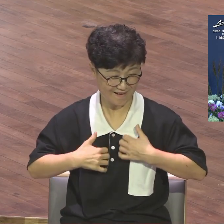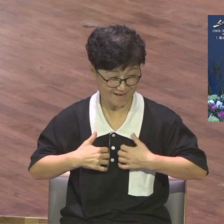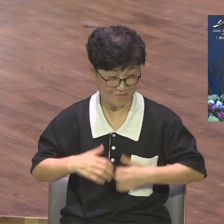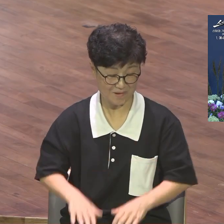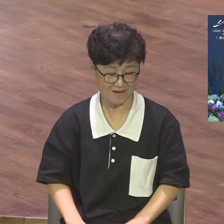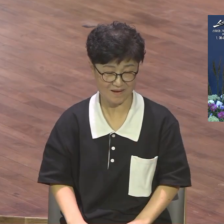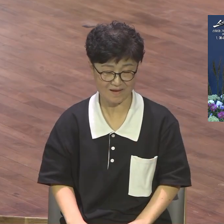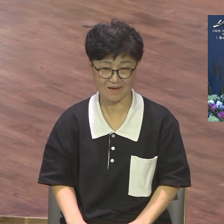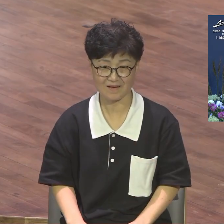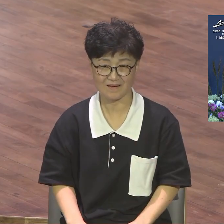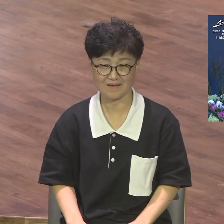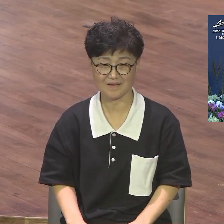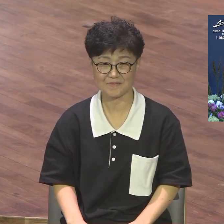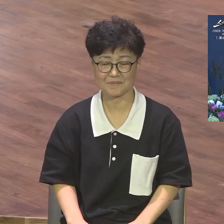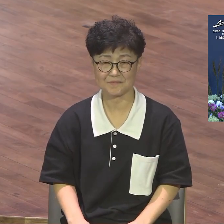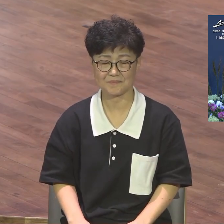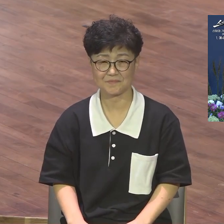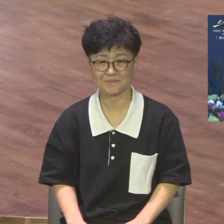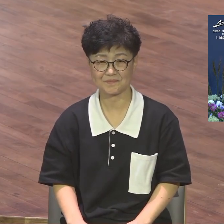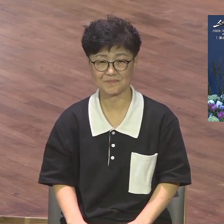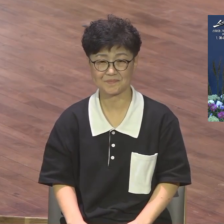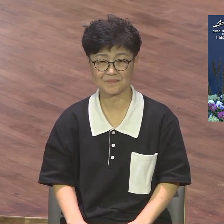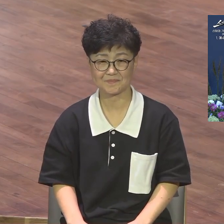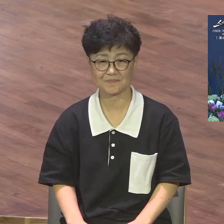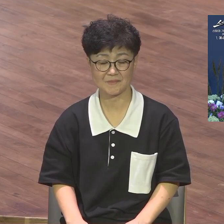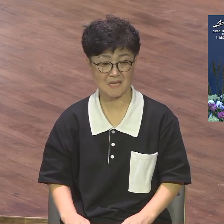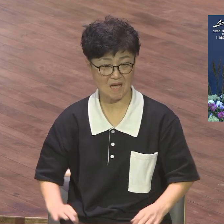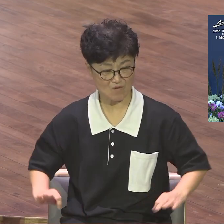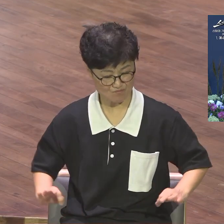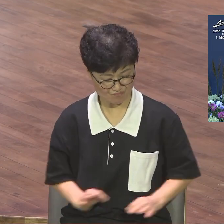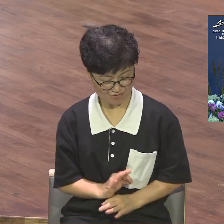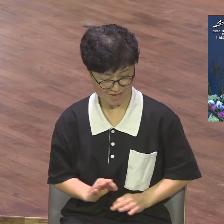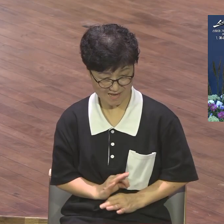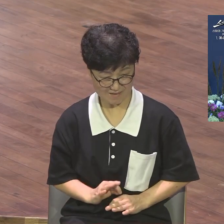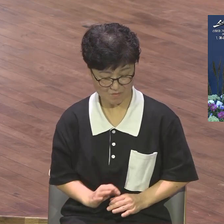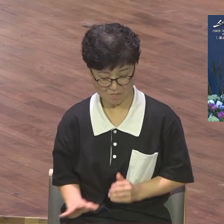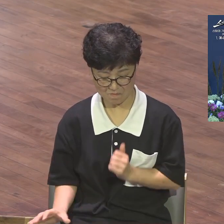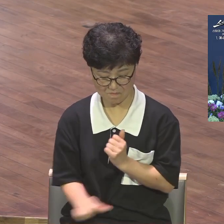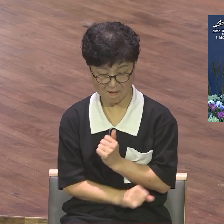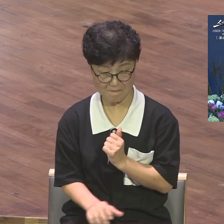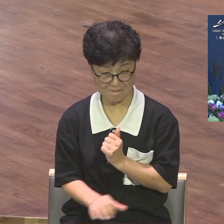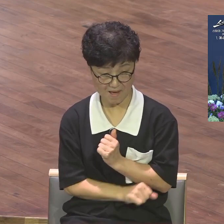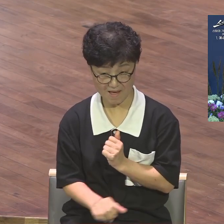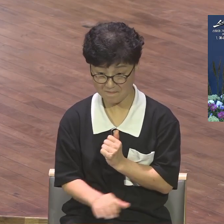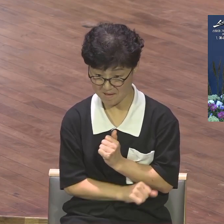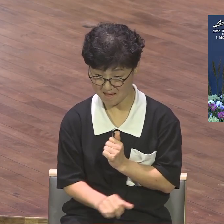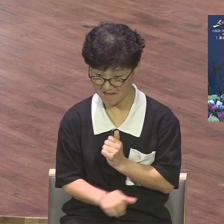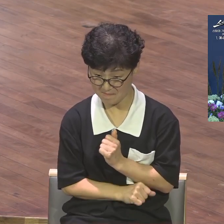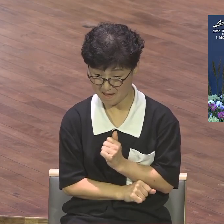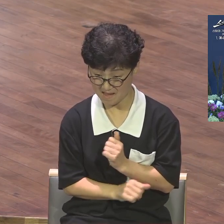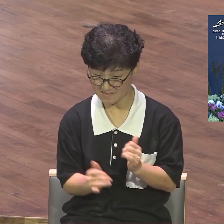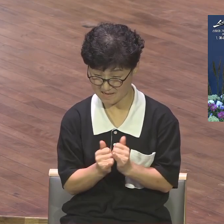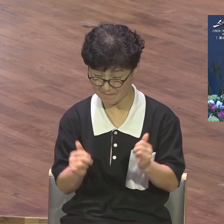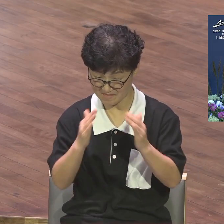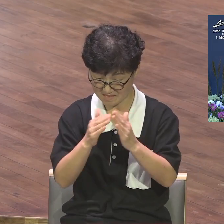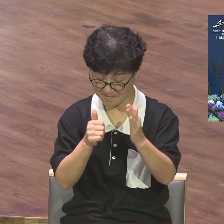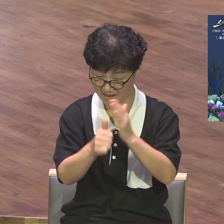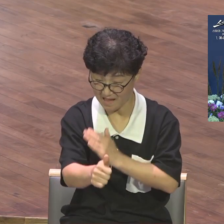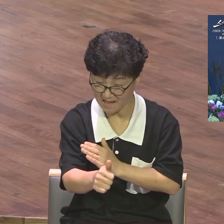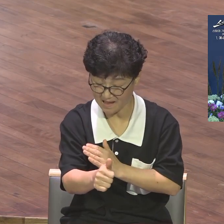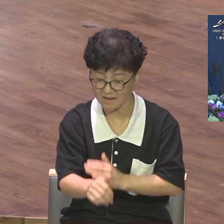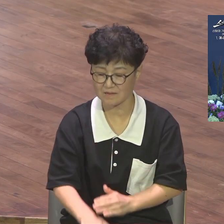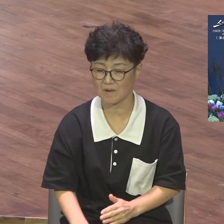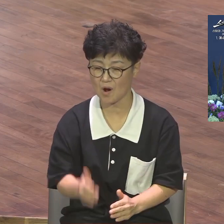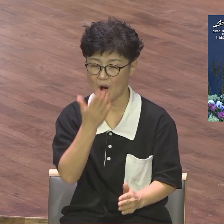모은 사람의 요청에 따라 그 집에 가서 대접받는 것, 그의 범죄의 공범으로 참여하는 거다. 당시에는 그러한